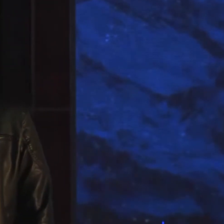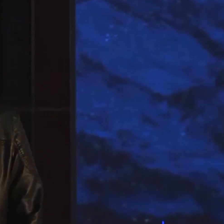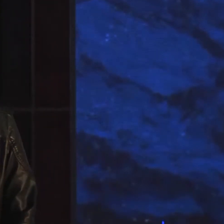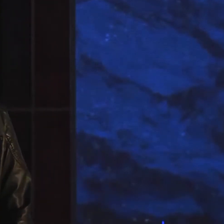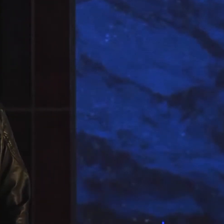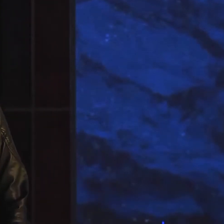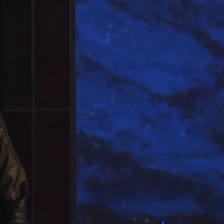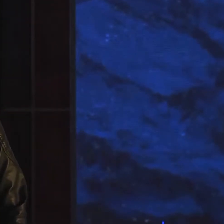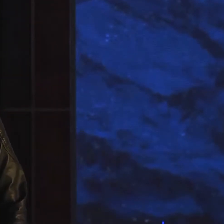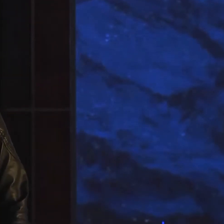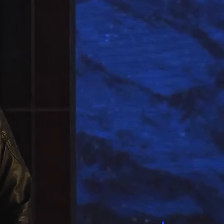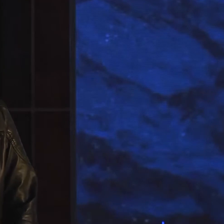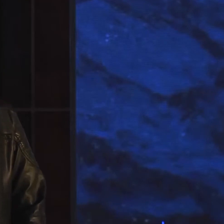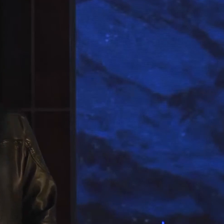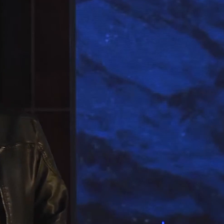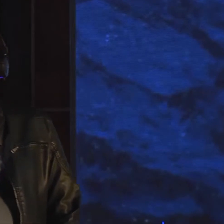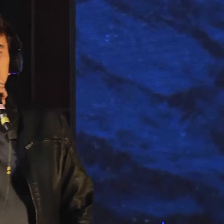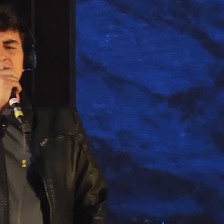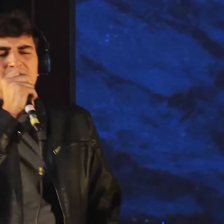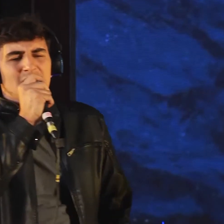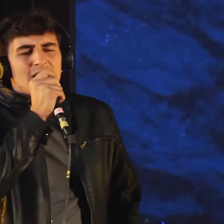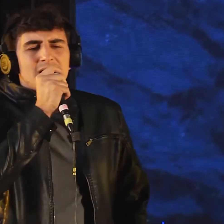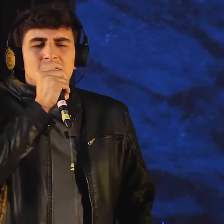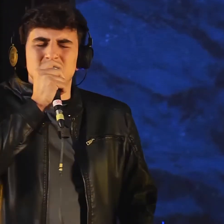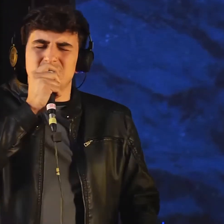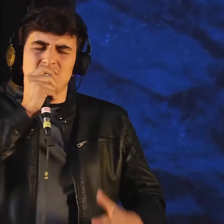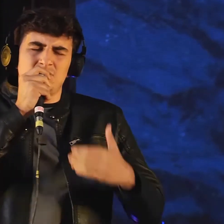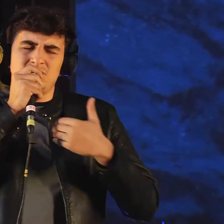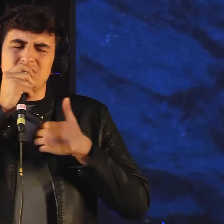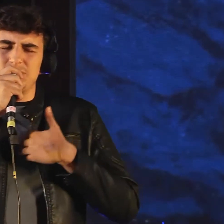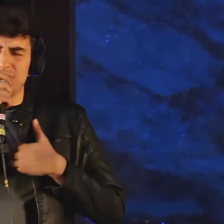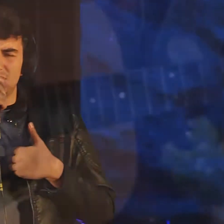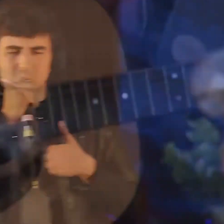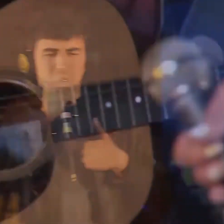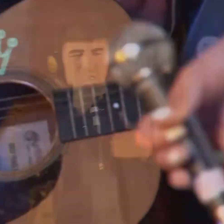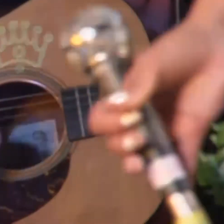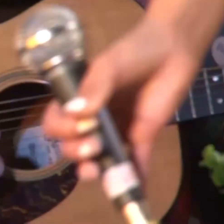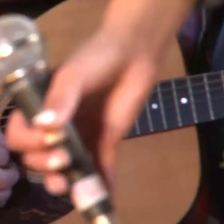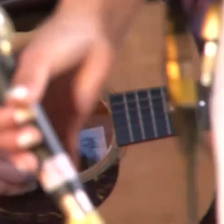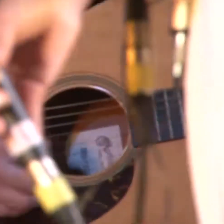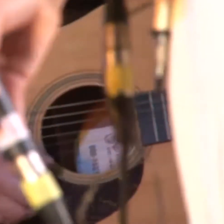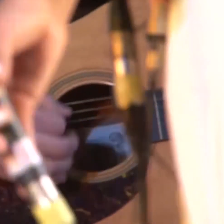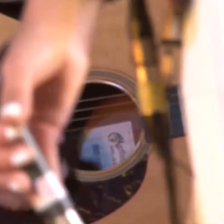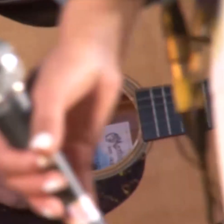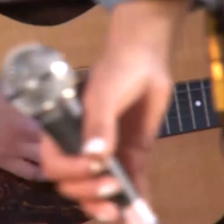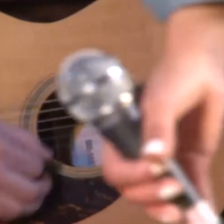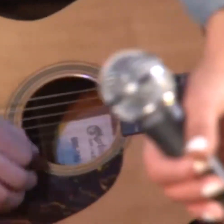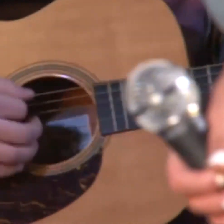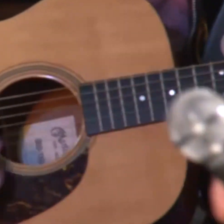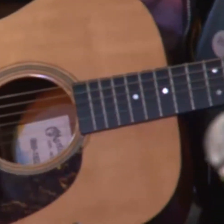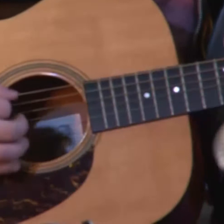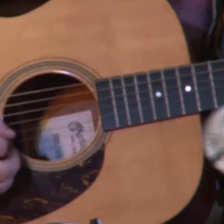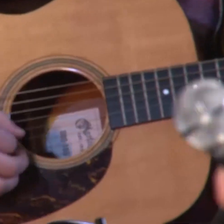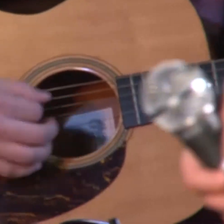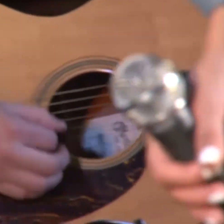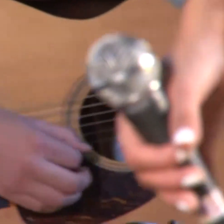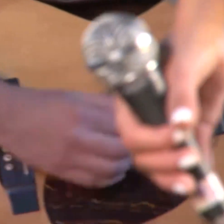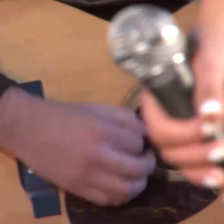O Espírito habita em ti, é um santo Espírito teu. Tudo